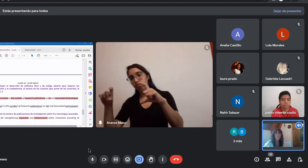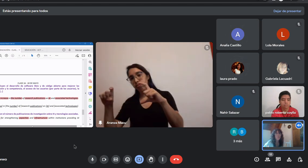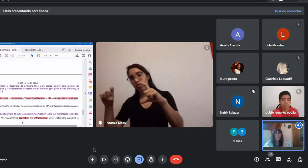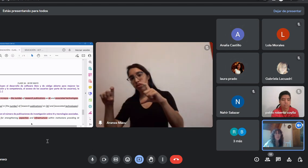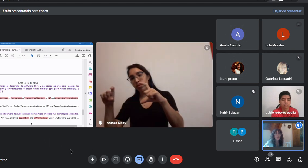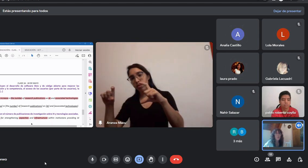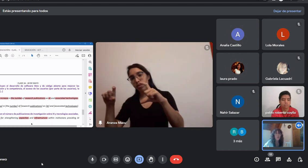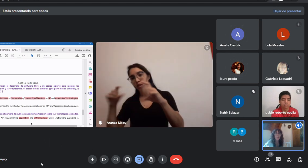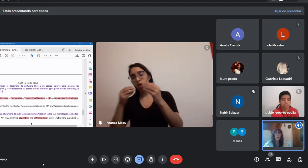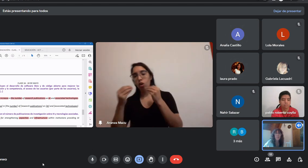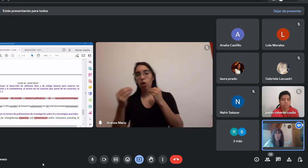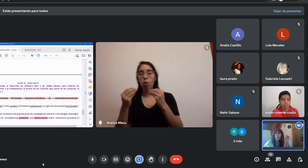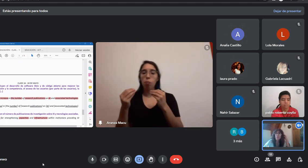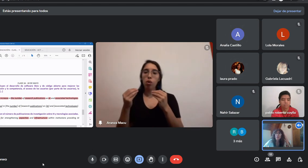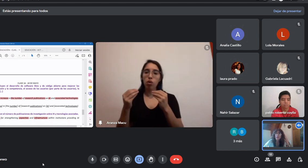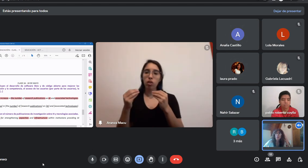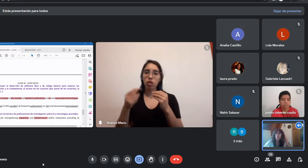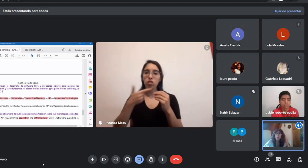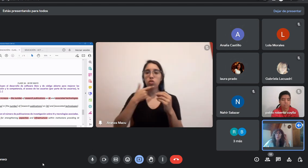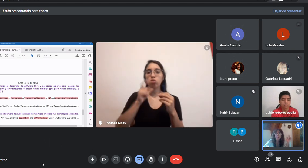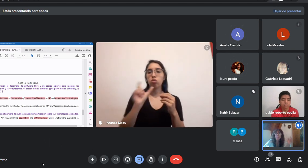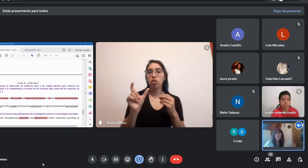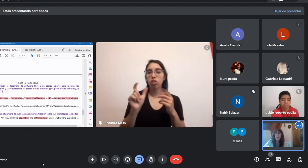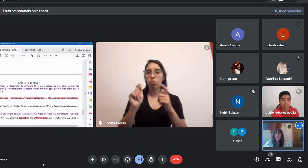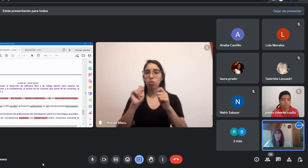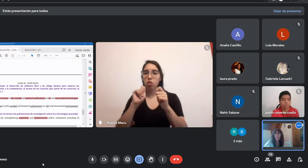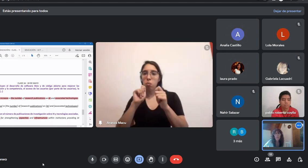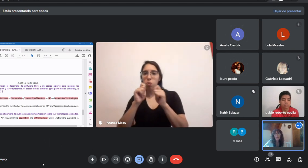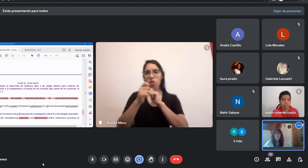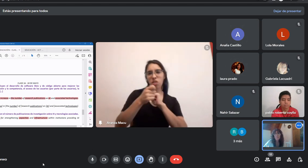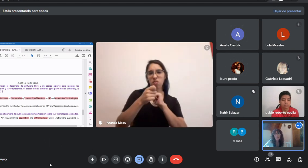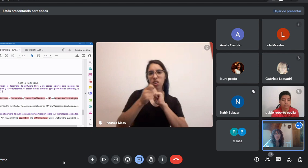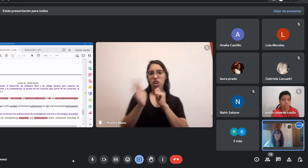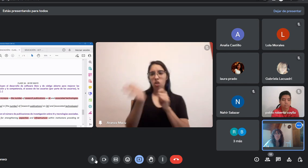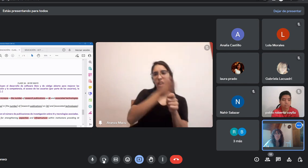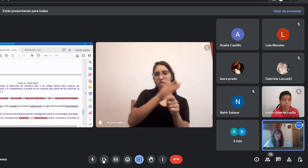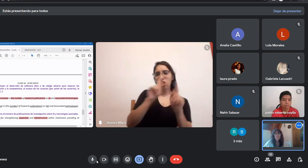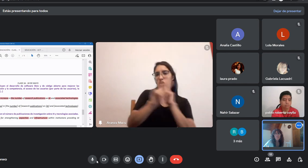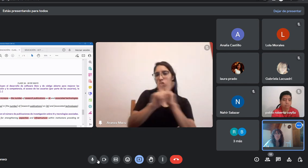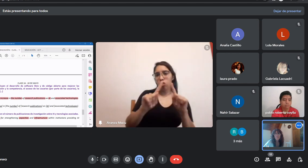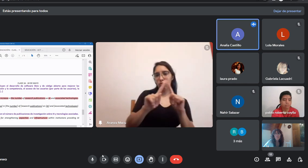Son sustantivos que no están premodificados. ¿Qué más?